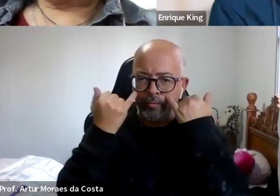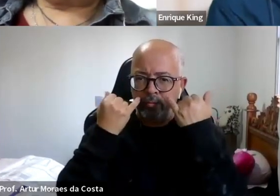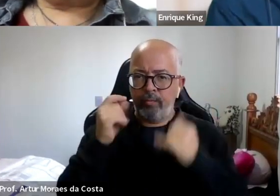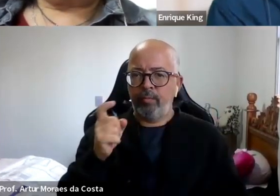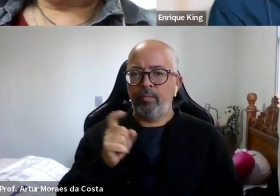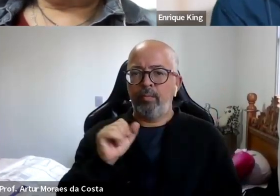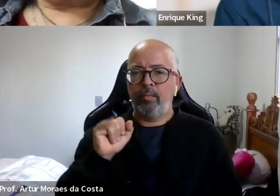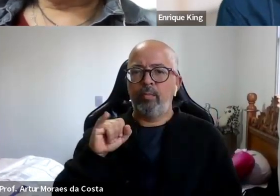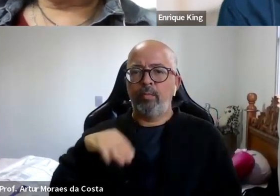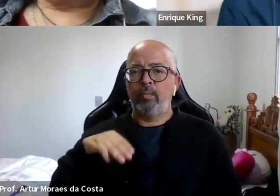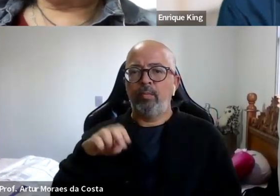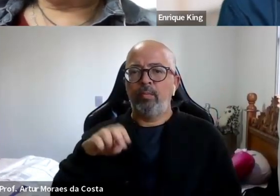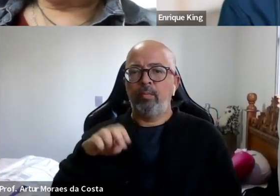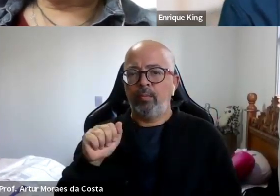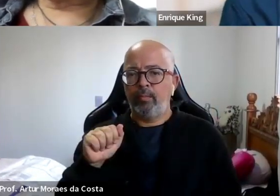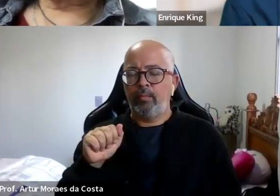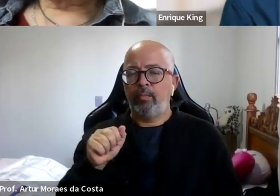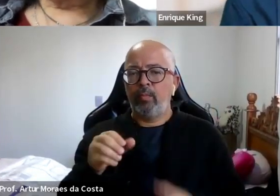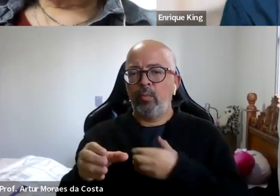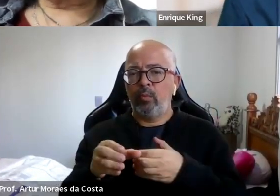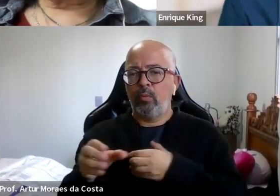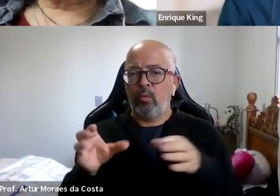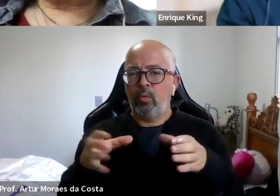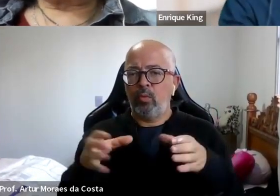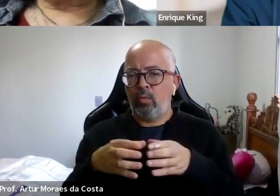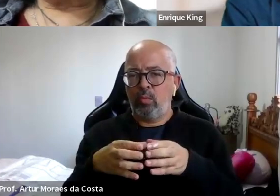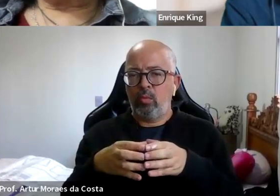portugués desendo Quiénes estamos aquí